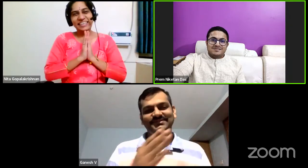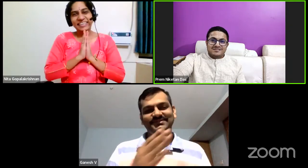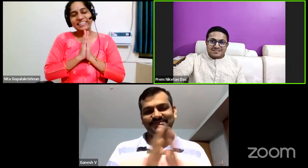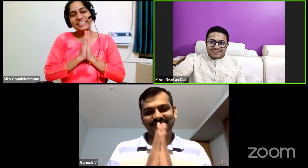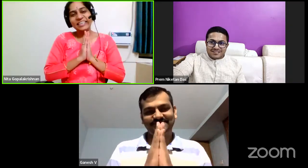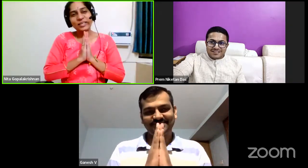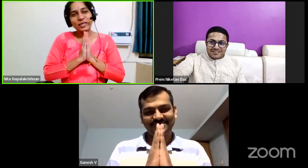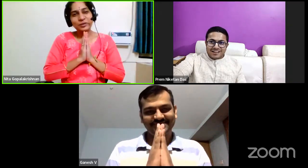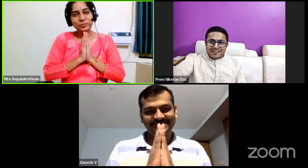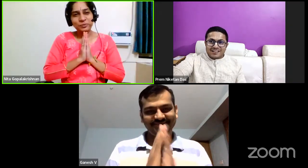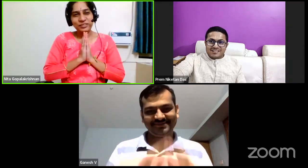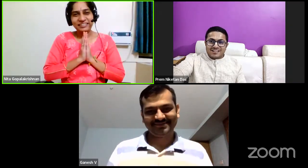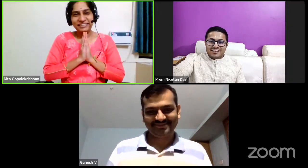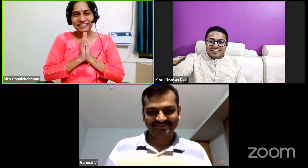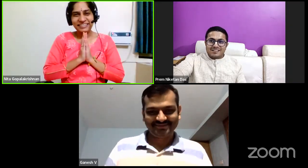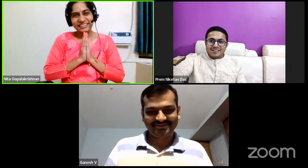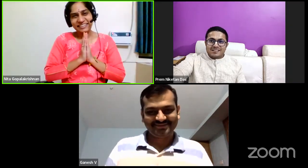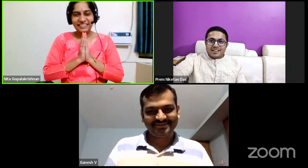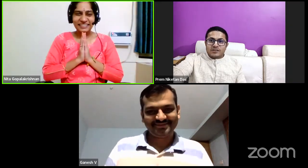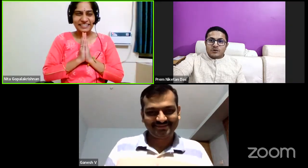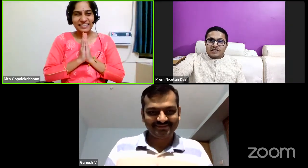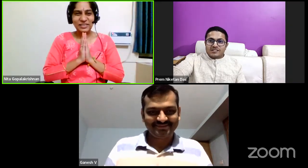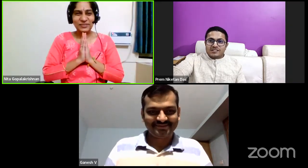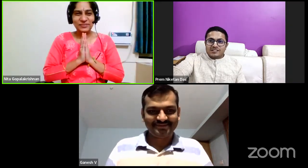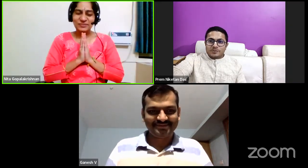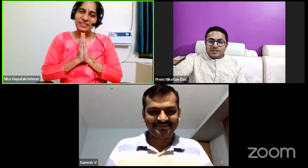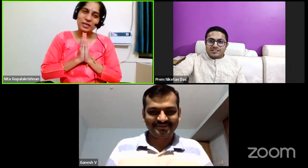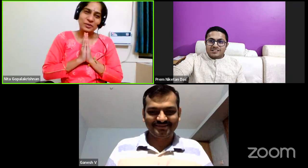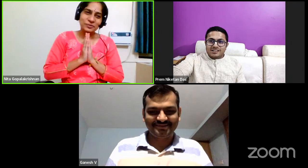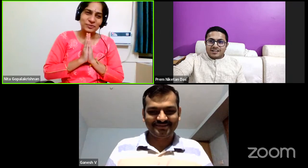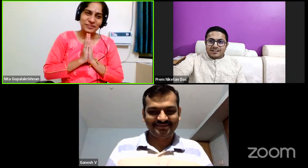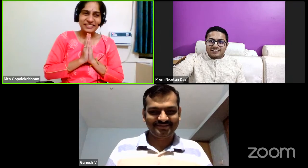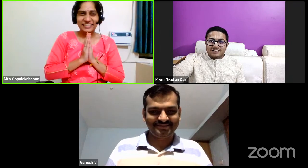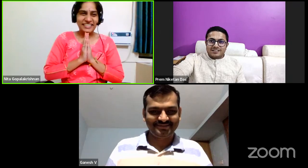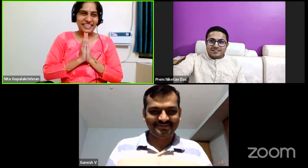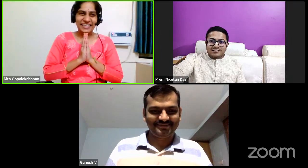ठीक है। थैंक यू प्रभु जी। थैंक यू माता जी। थैंक यू।